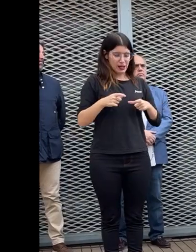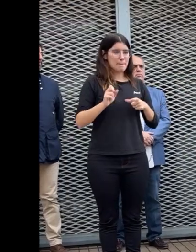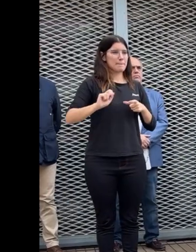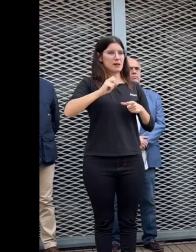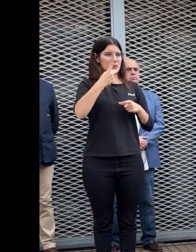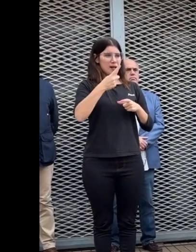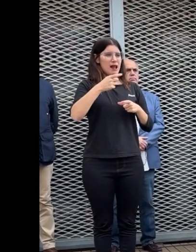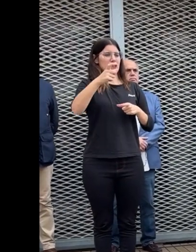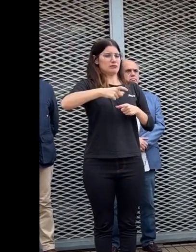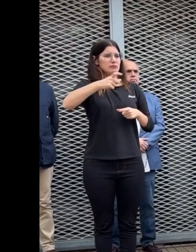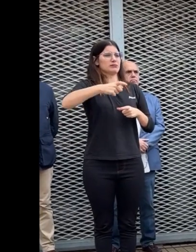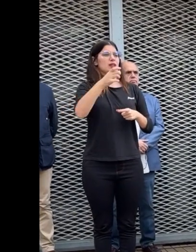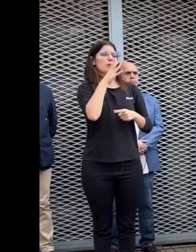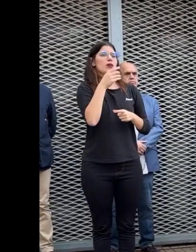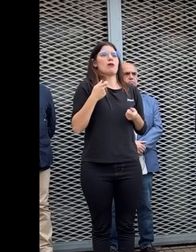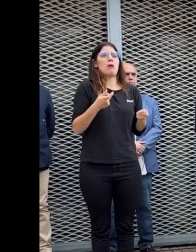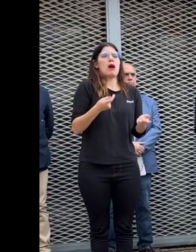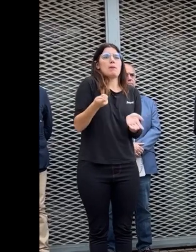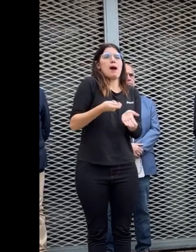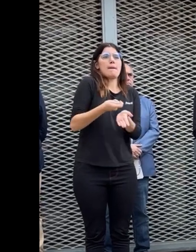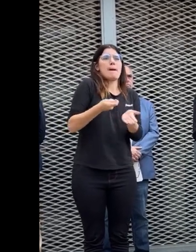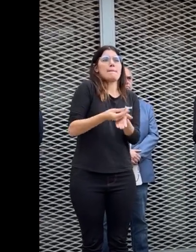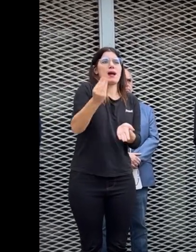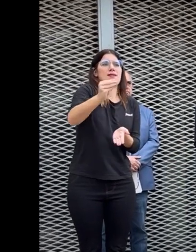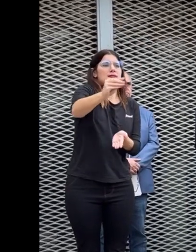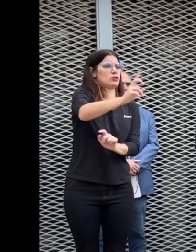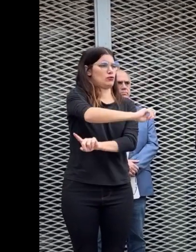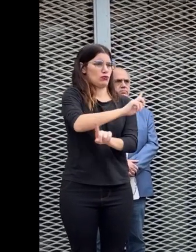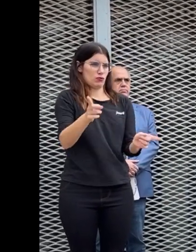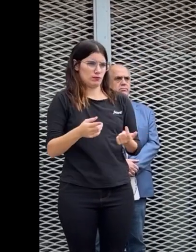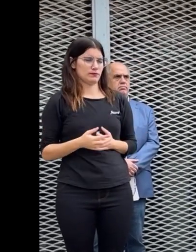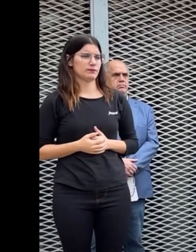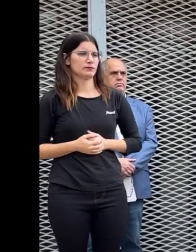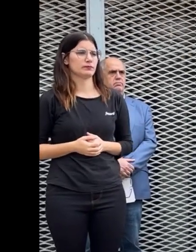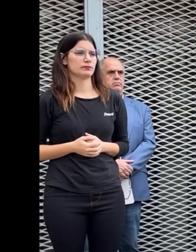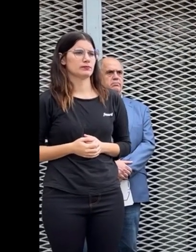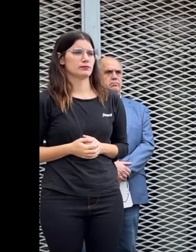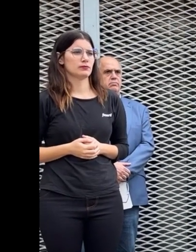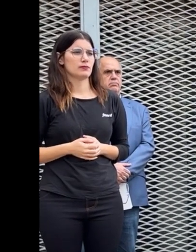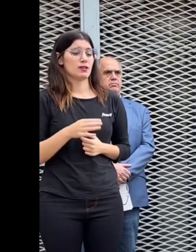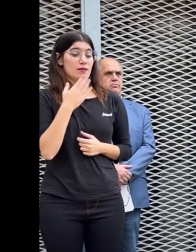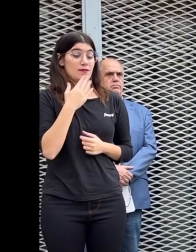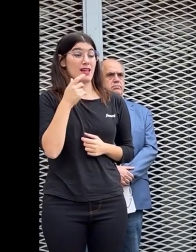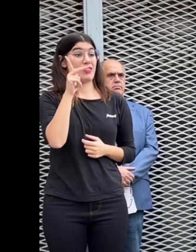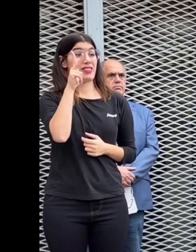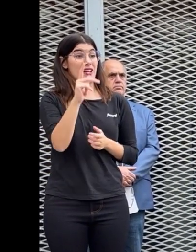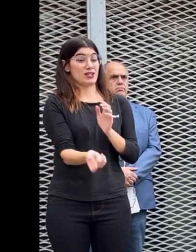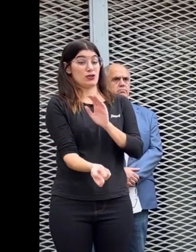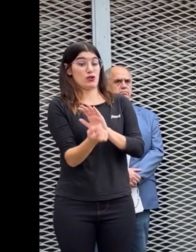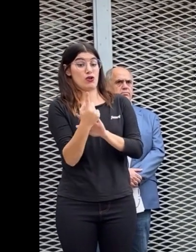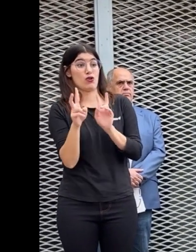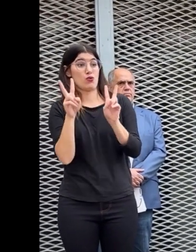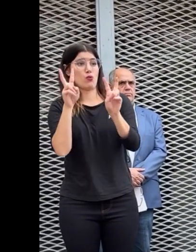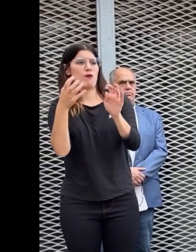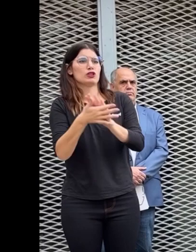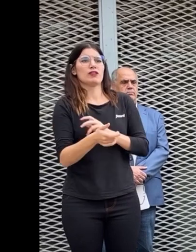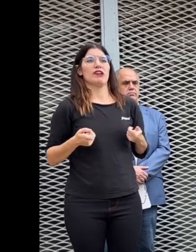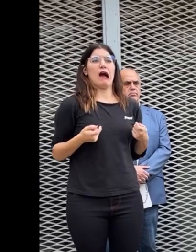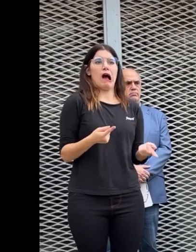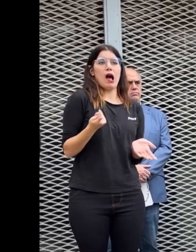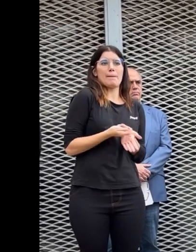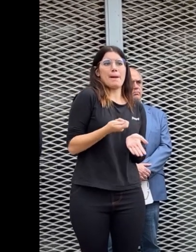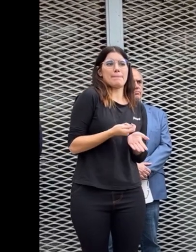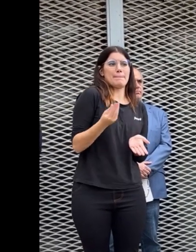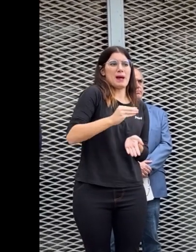Sucesivas emisiones sin generar ningún coste para las personas que la soliciten. La generación de un nuevo derecho no debe implicar costes añadidos,